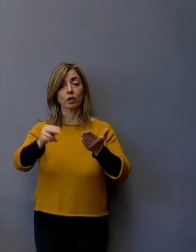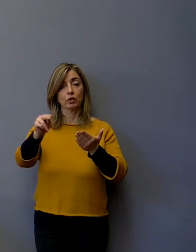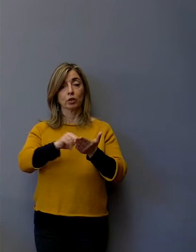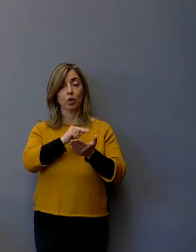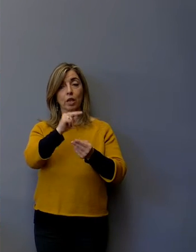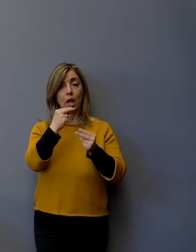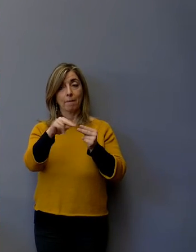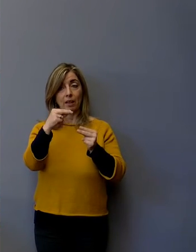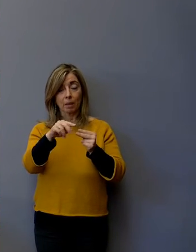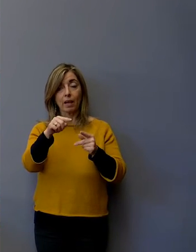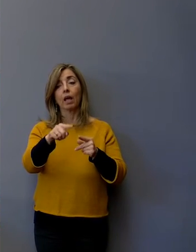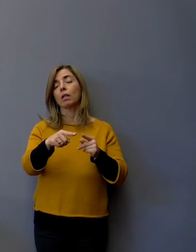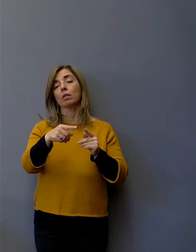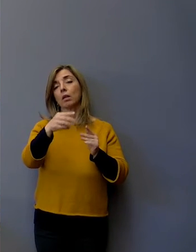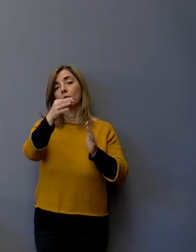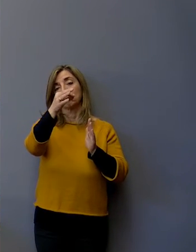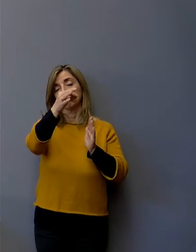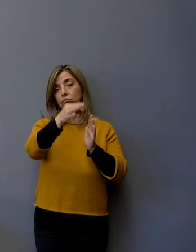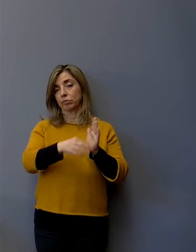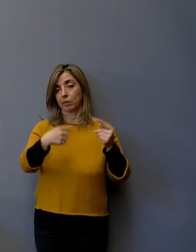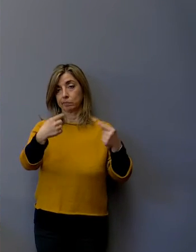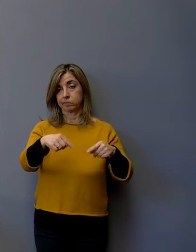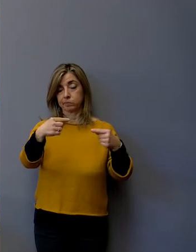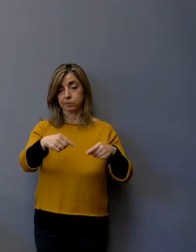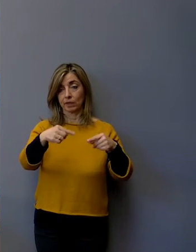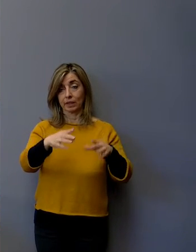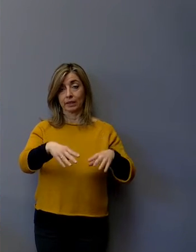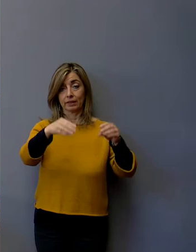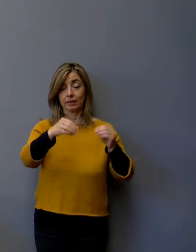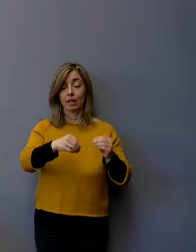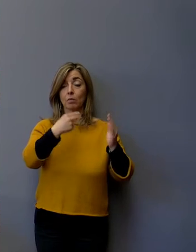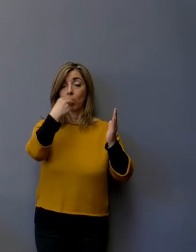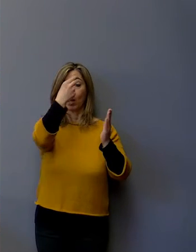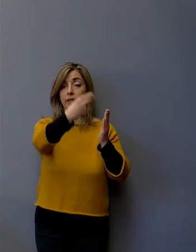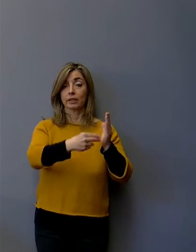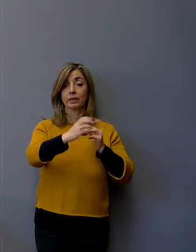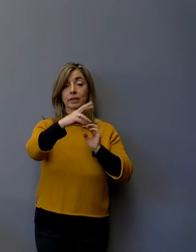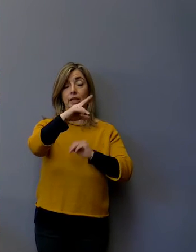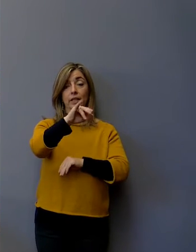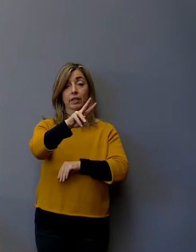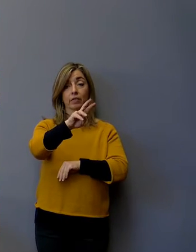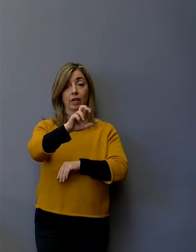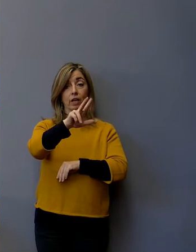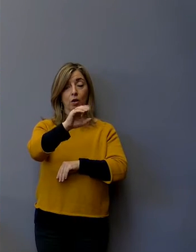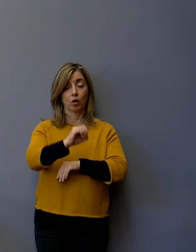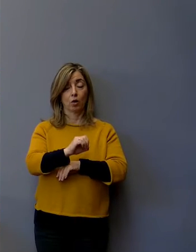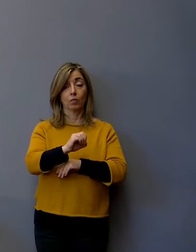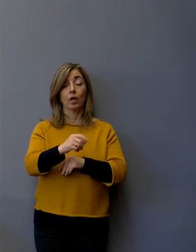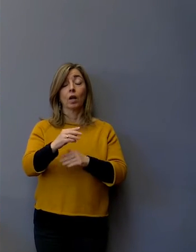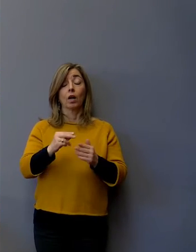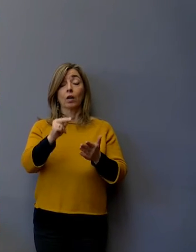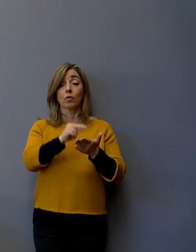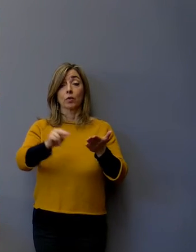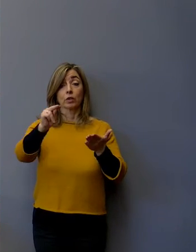partiamo dalla lista crivello pongo in votazione l'emendamento numero uno con parere contrario